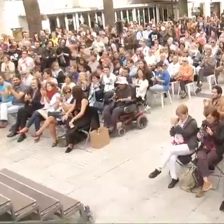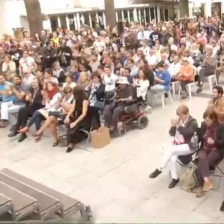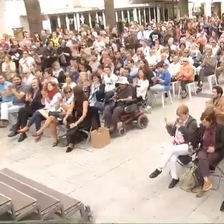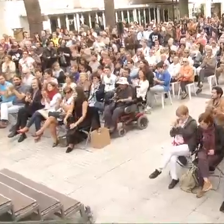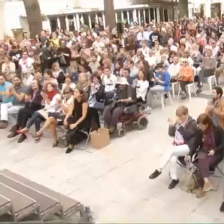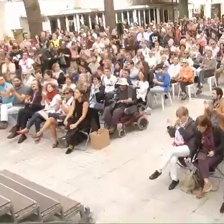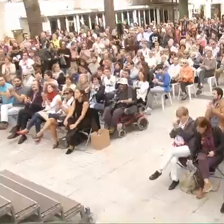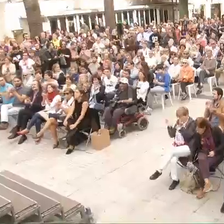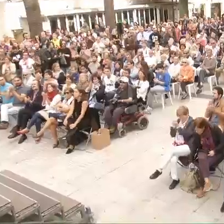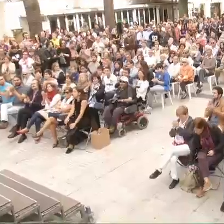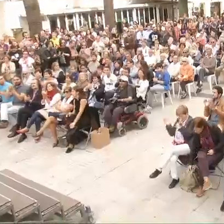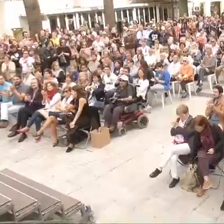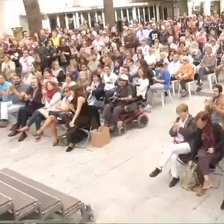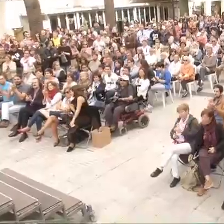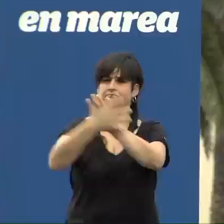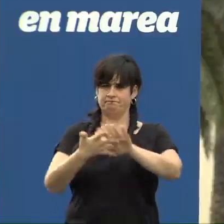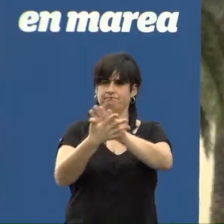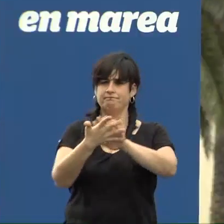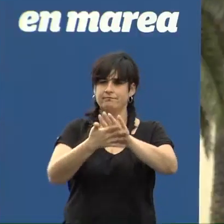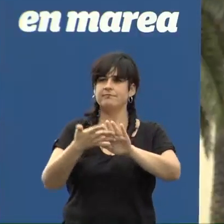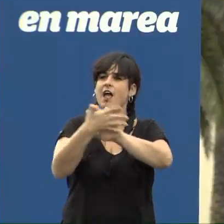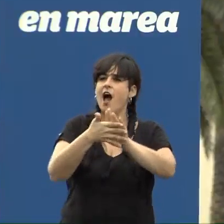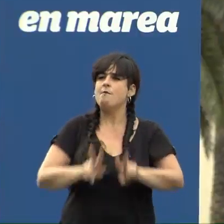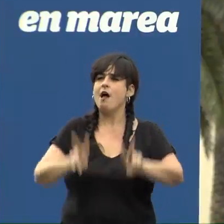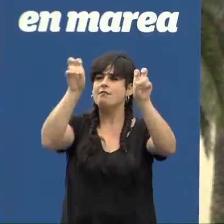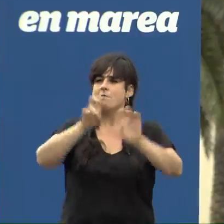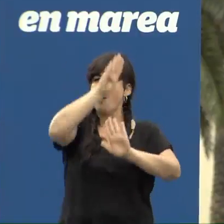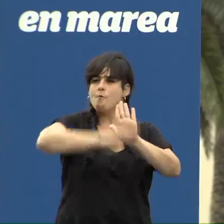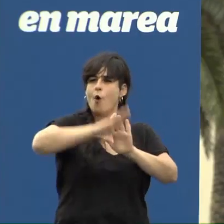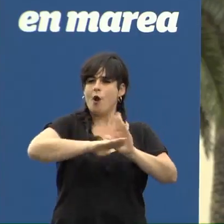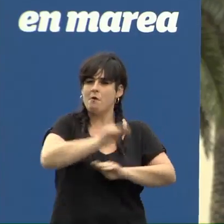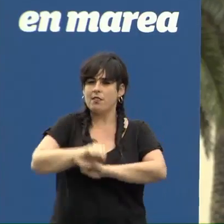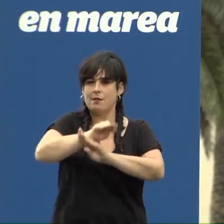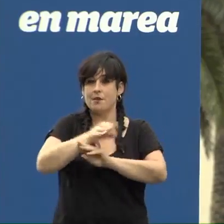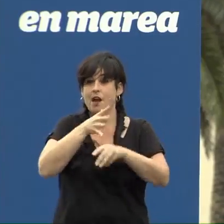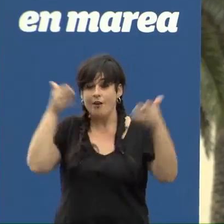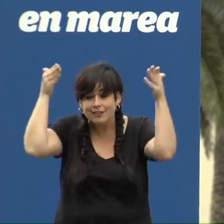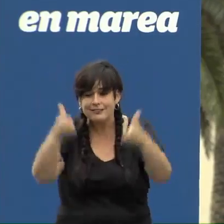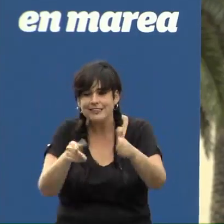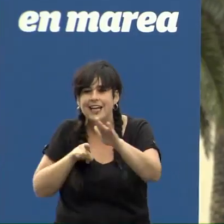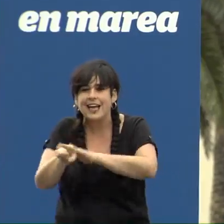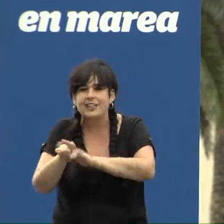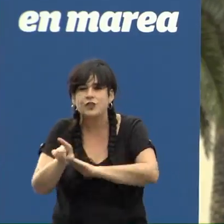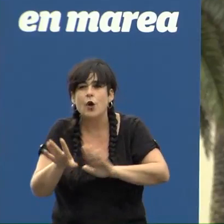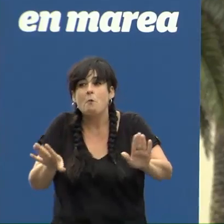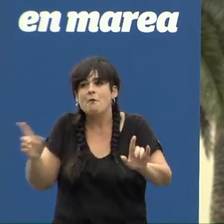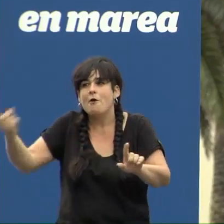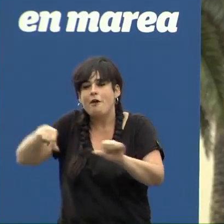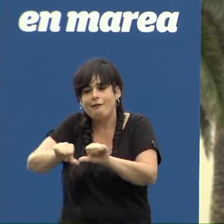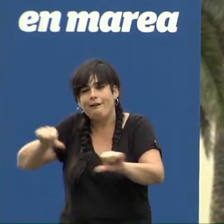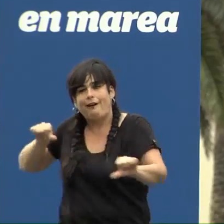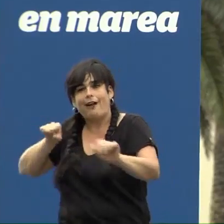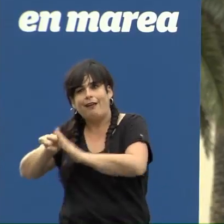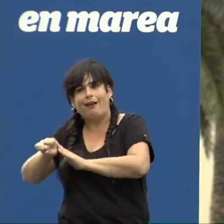E falar tamén de programas de mantemento. Ahora poñen o foco na xestión. Olvidan a súa indigestión. Olvidan os anos que